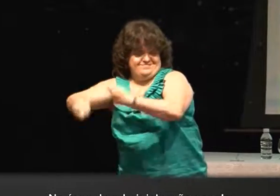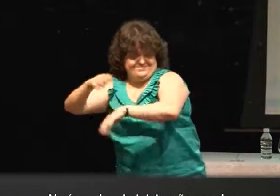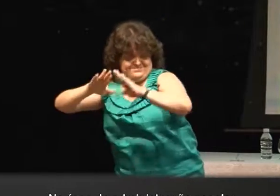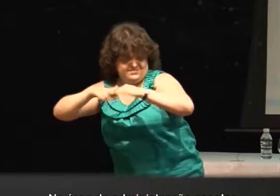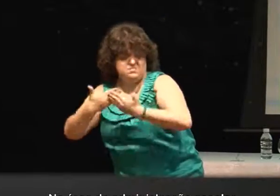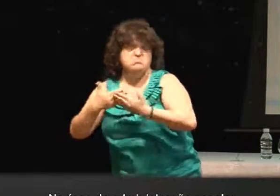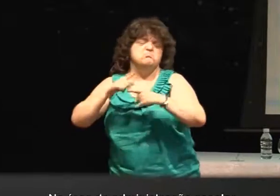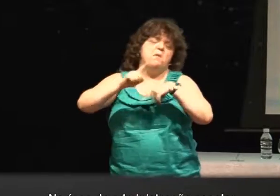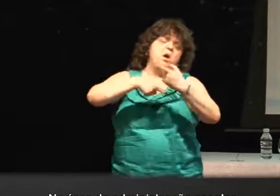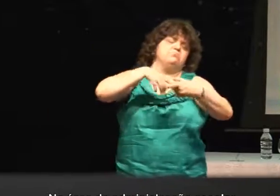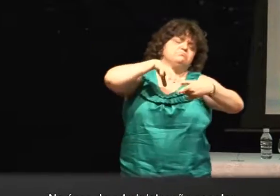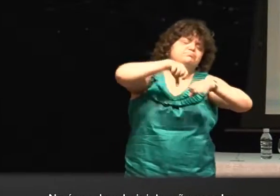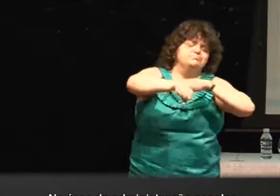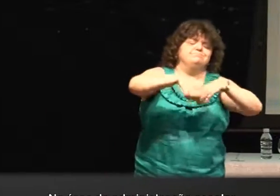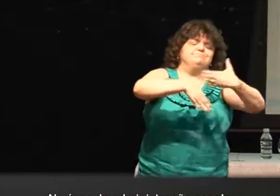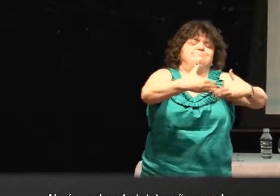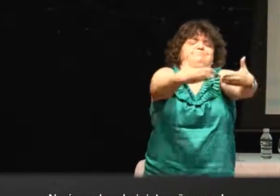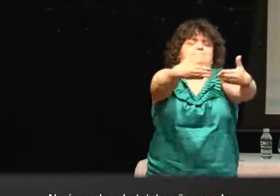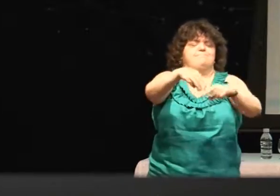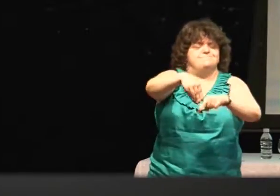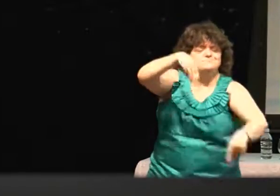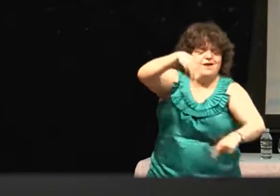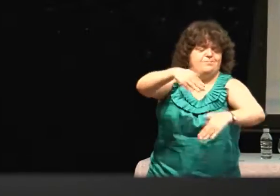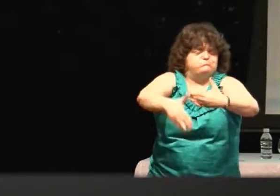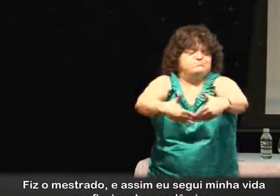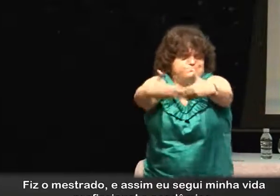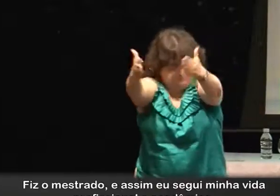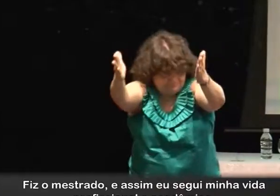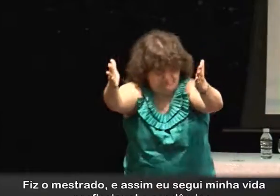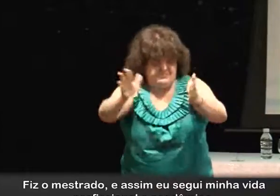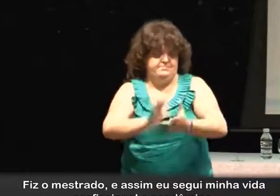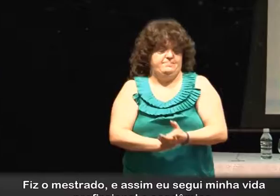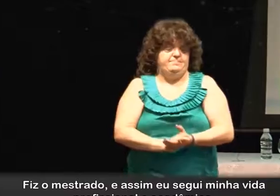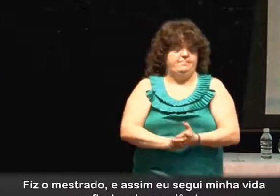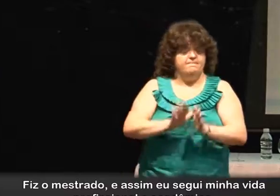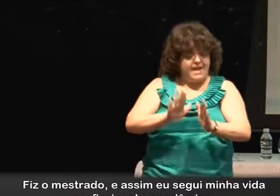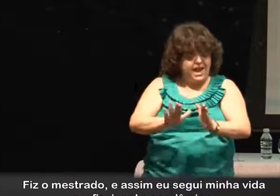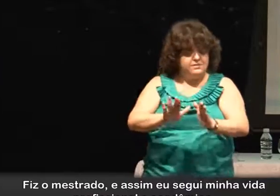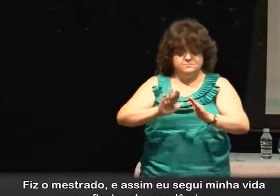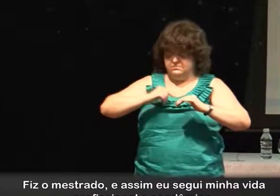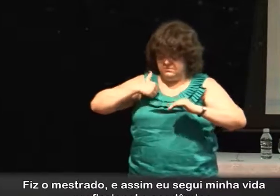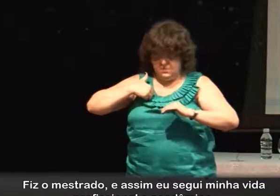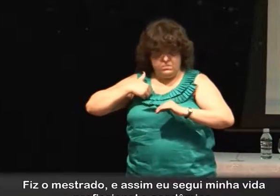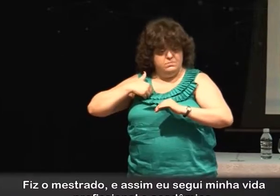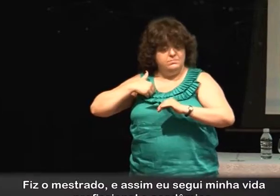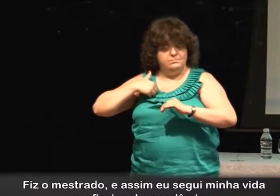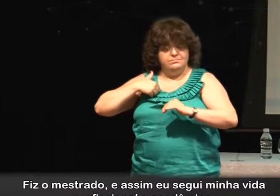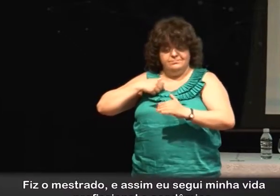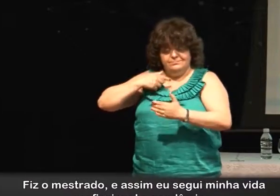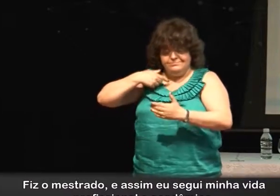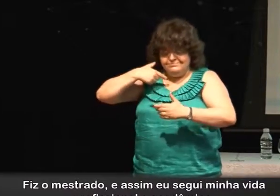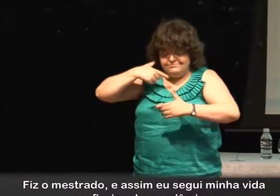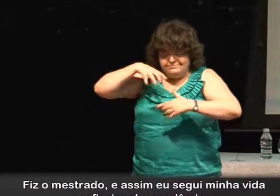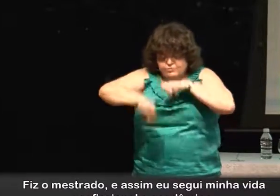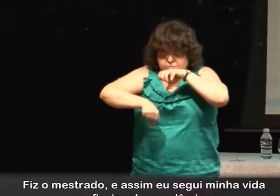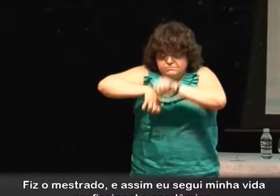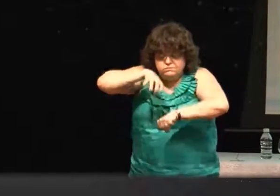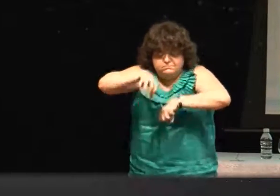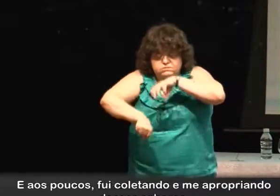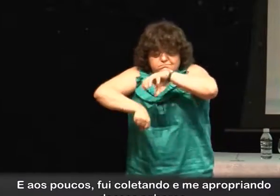área administração escolar. Fiz o mestrado e assim eu segui a minha vida profissional e acadêmica.